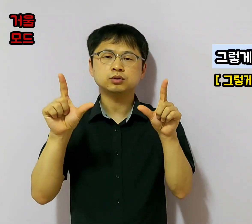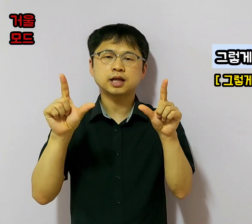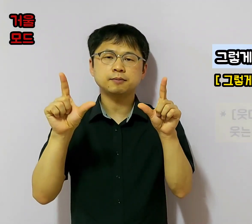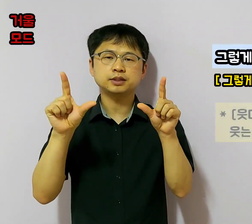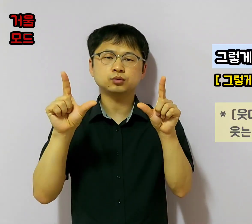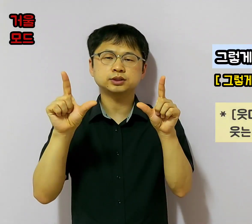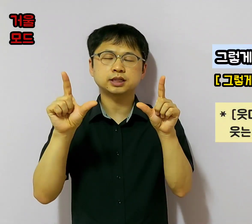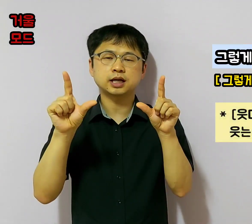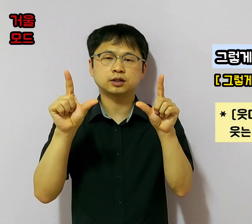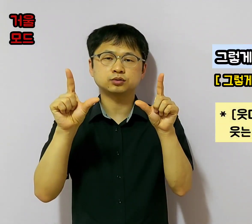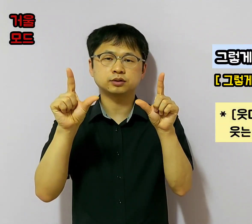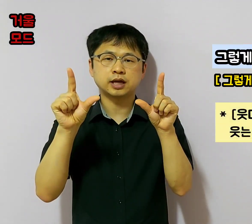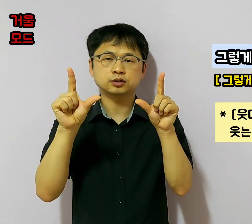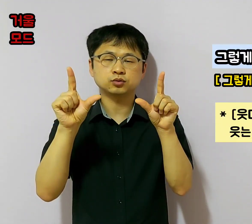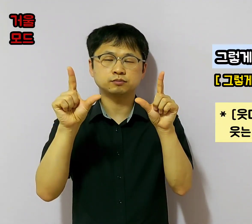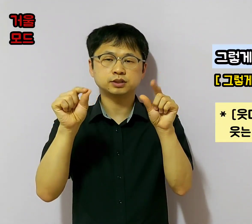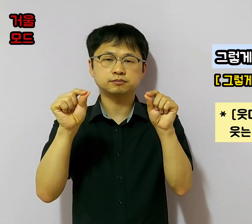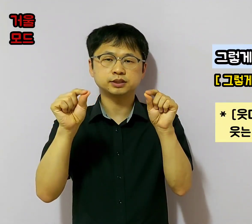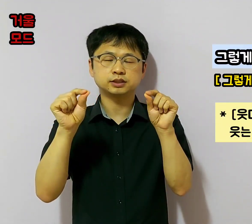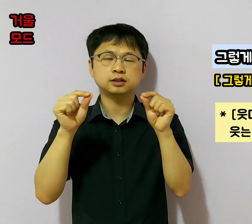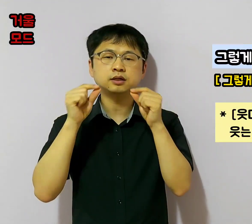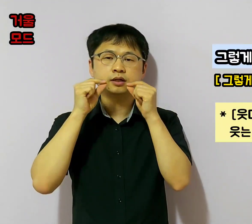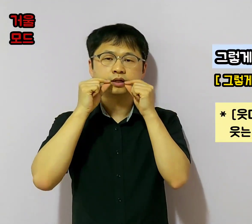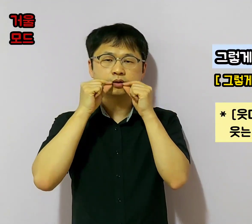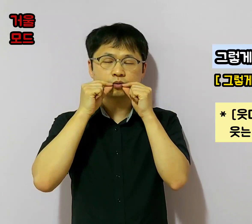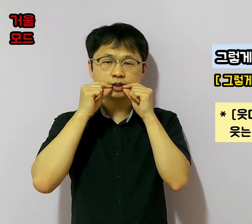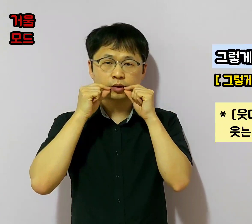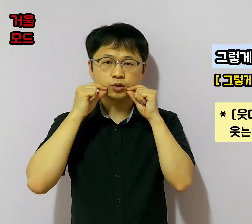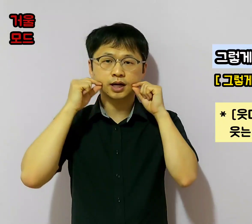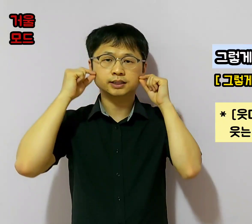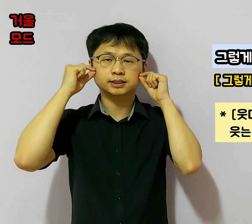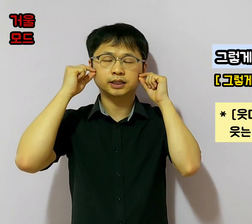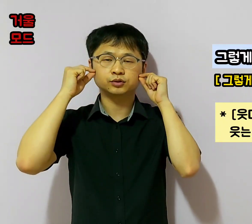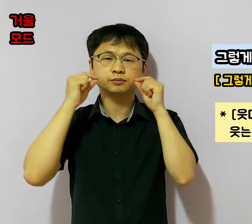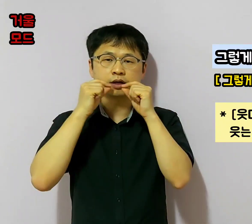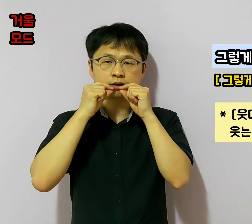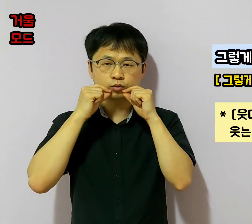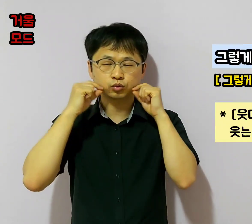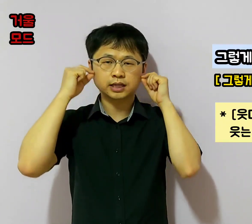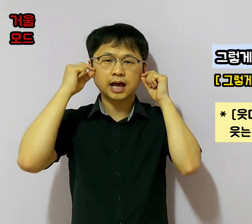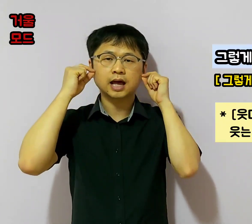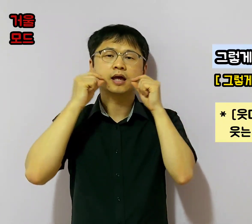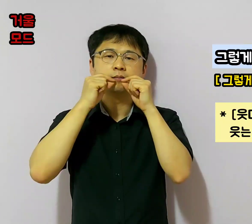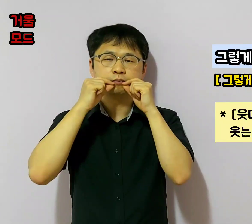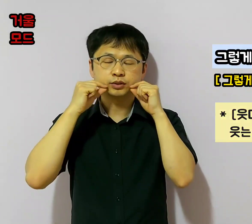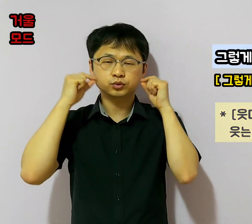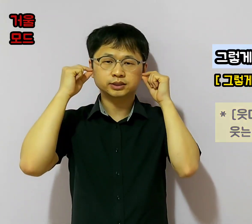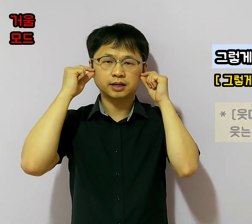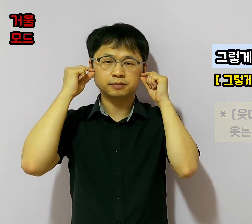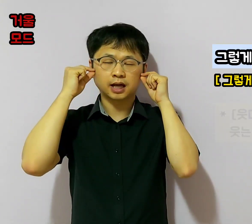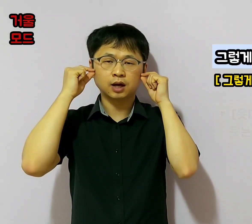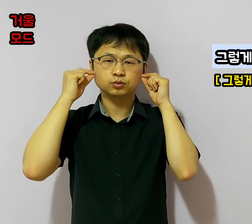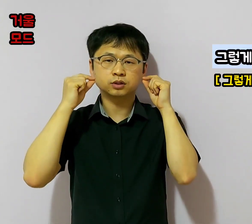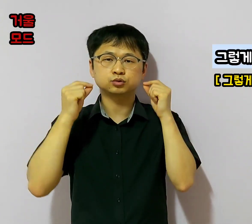웃다, 미소 짓다 라는 소는 양손 엄지검지를 입꼬리가 올라가듯이 해주시면 웃다, 미소 짓다입니다.